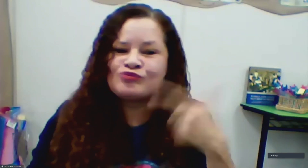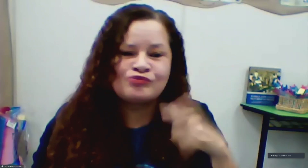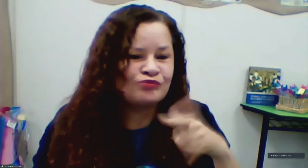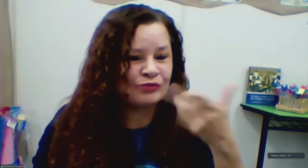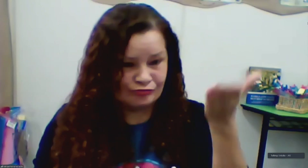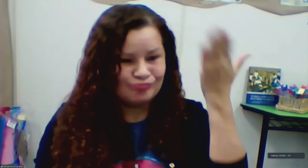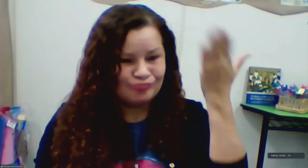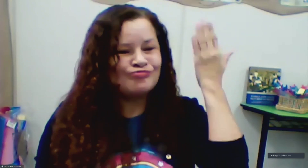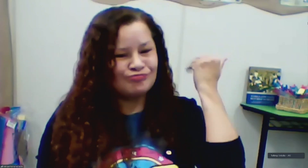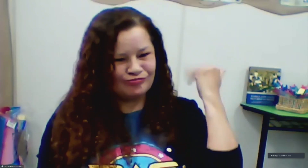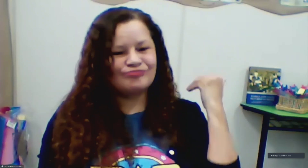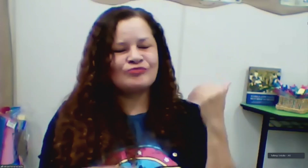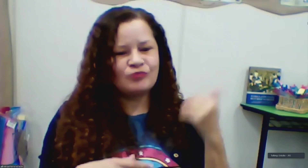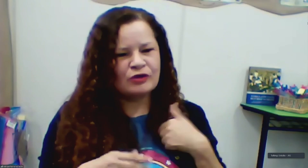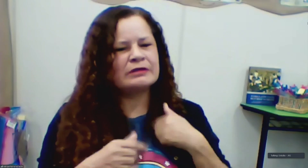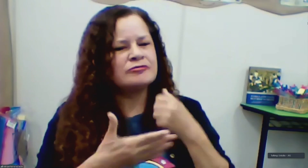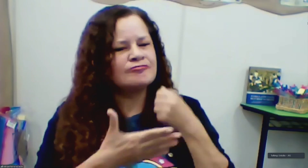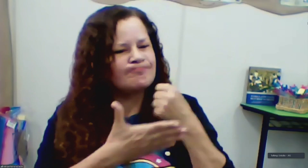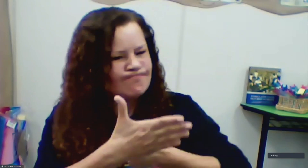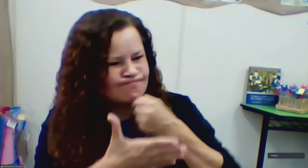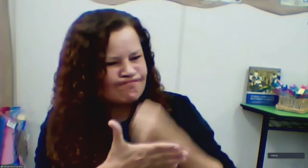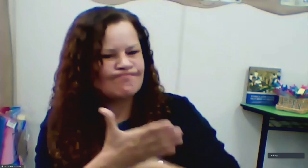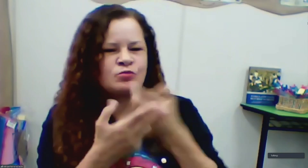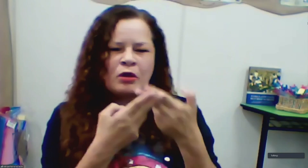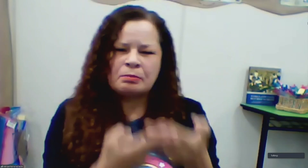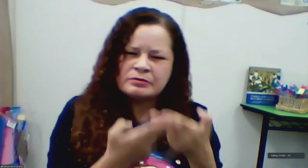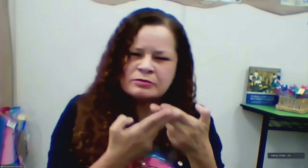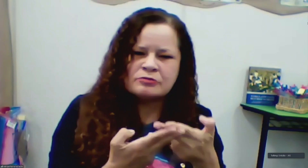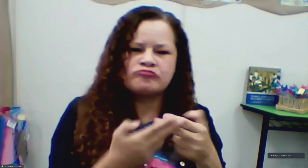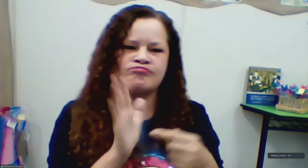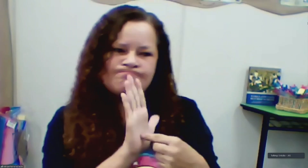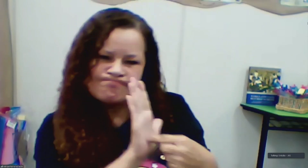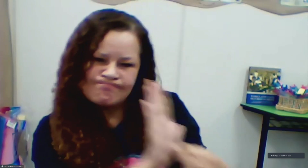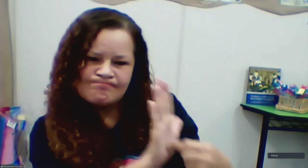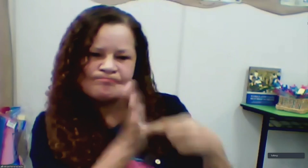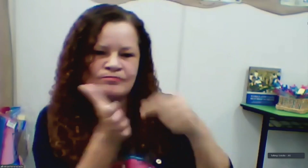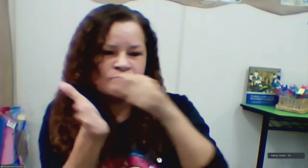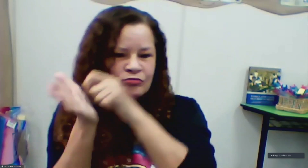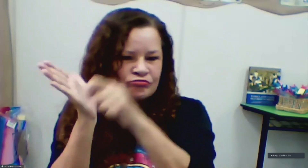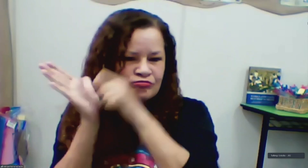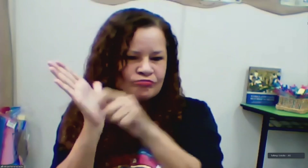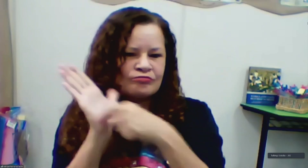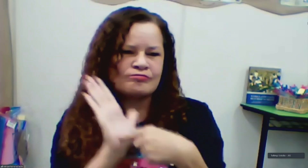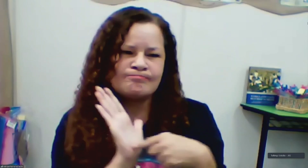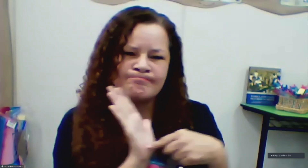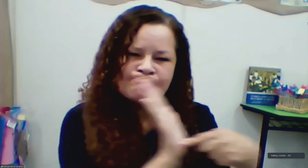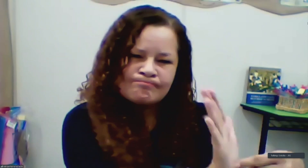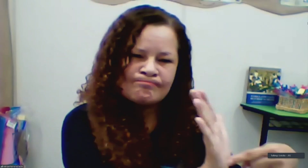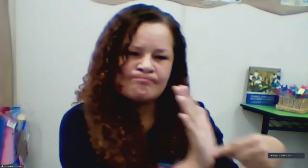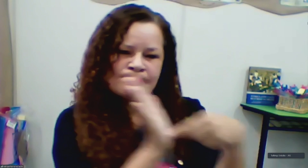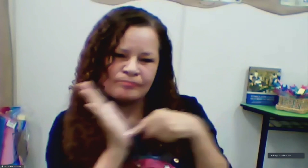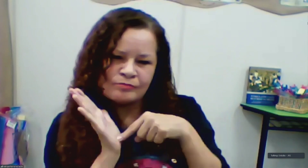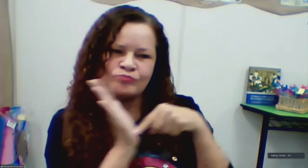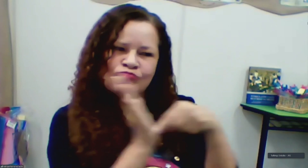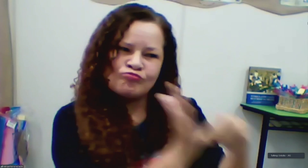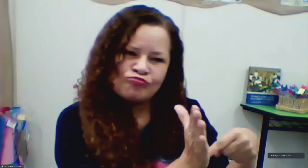antigamente. Então tudo é na forma da escrita, e escreve, mostra. Isso precisa ser transformado para a língua de